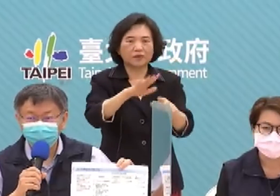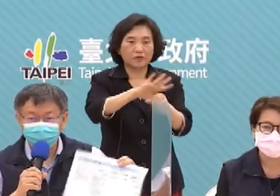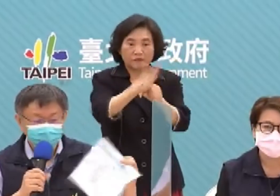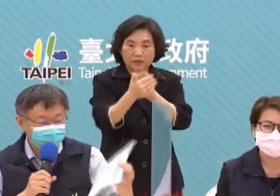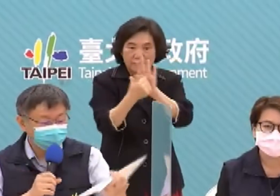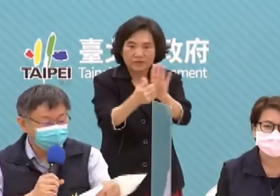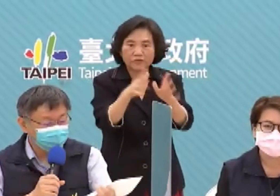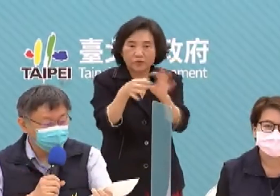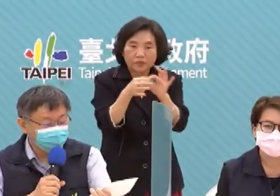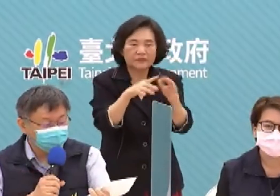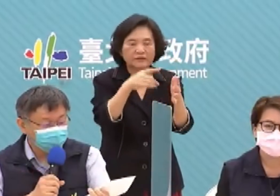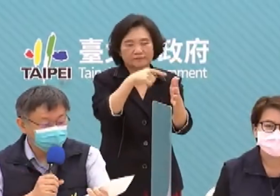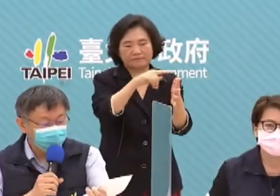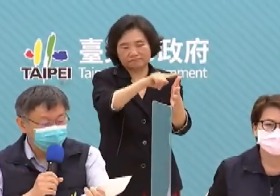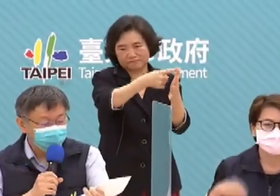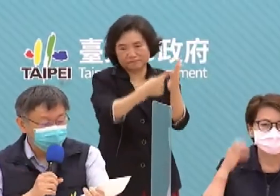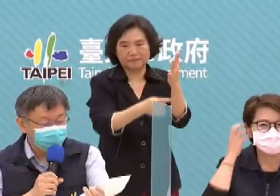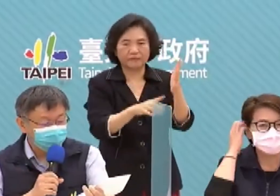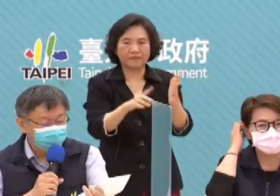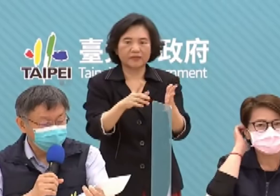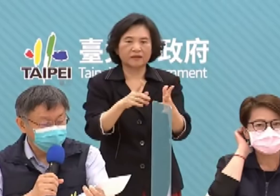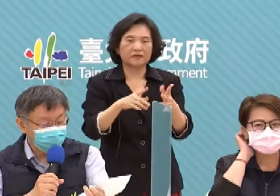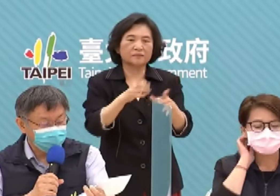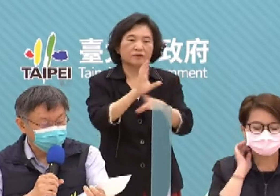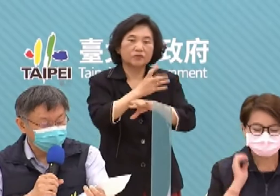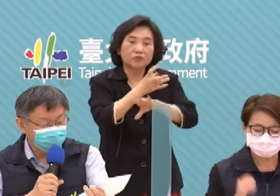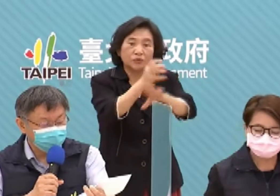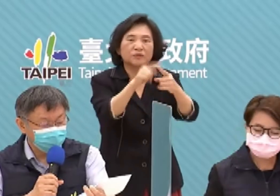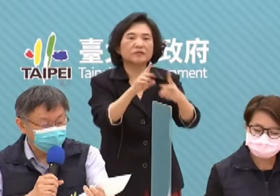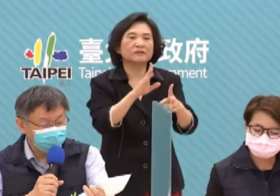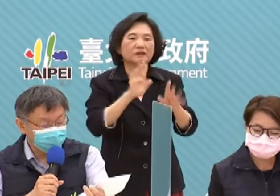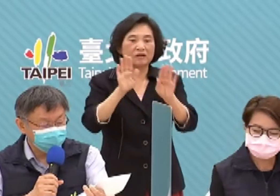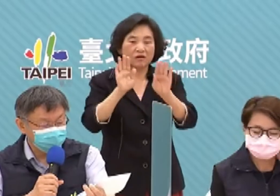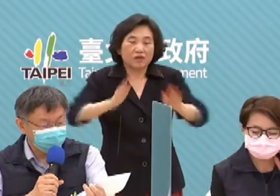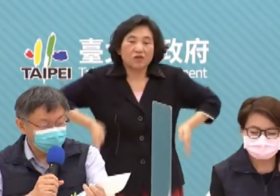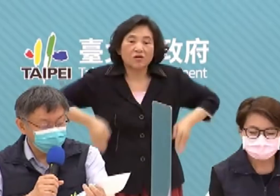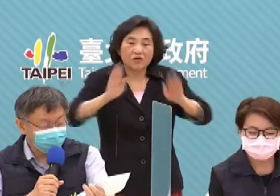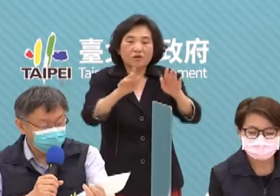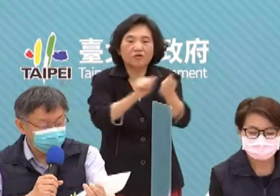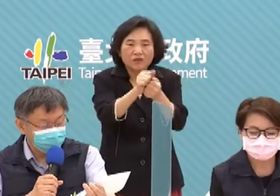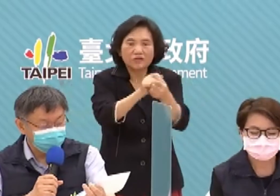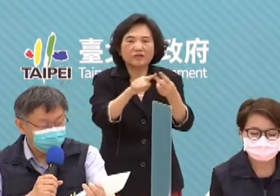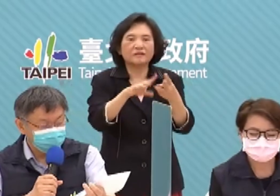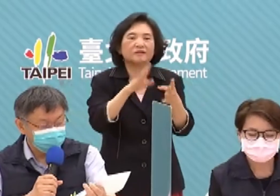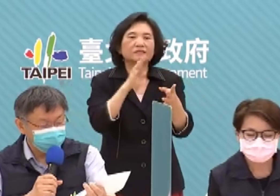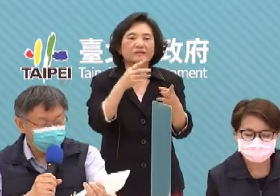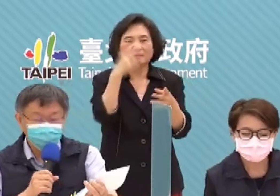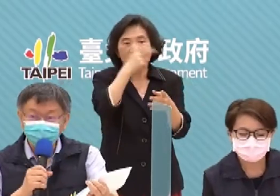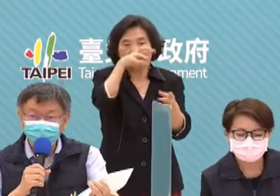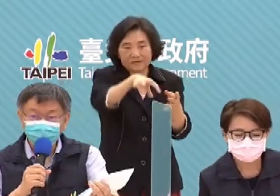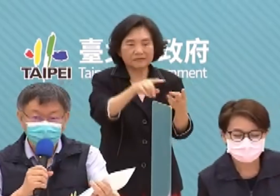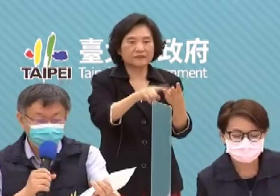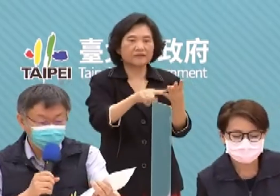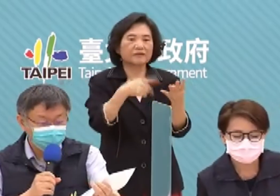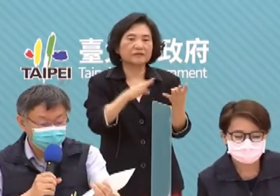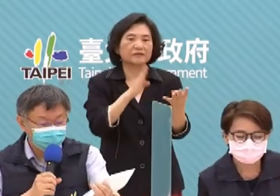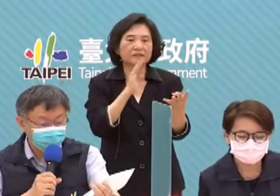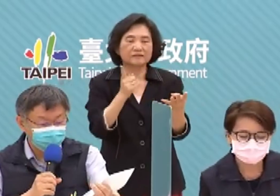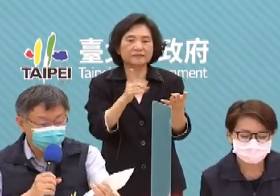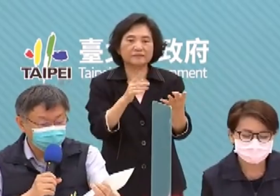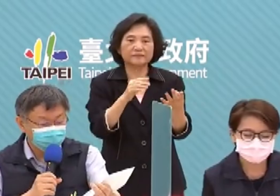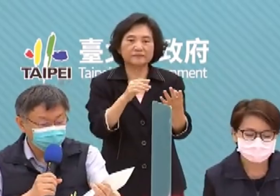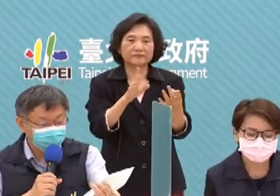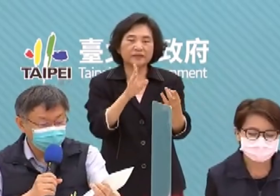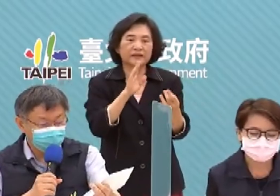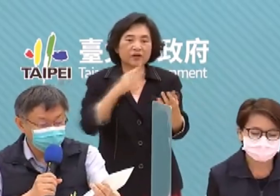才打，哦，就是这种什么救护车的、洗肾的、检疫所的，哦，甚至那个收医疗